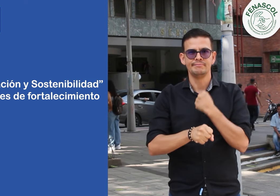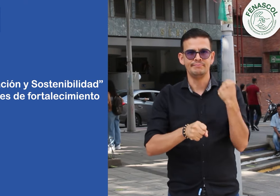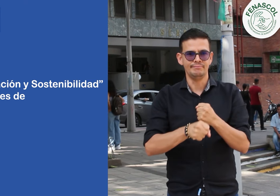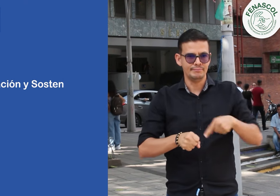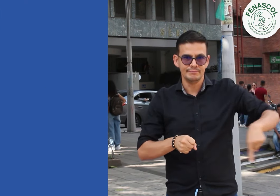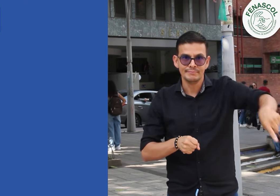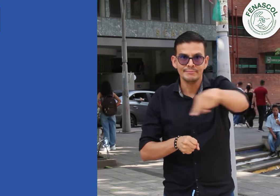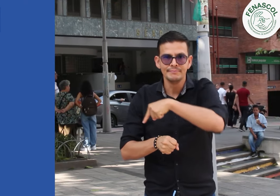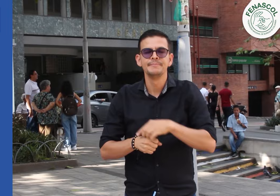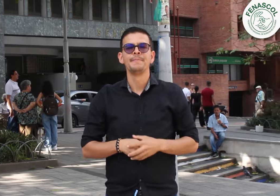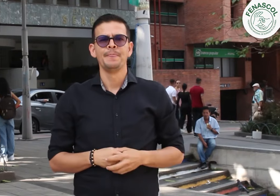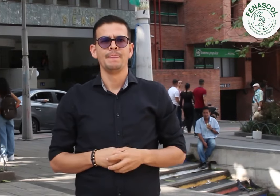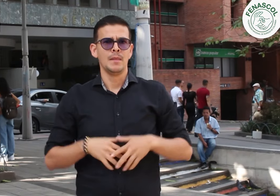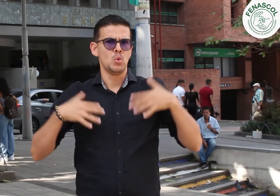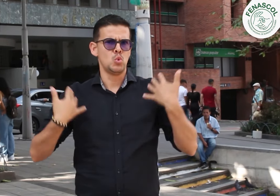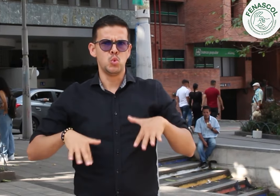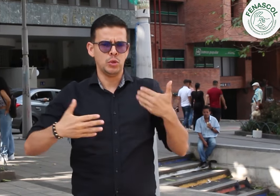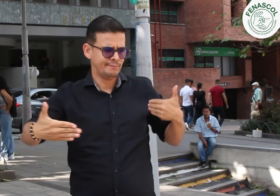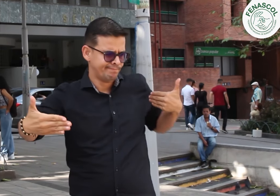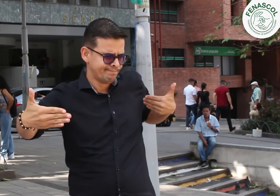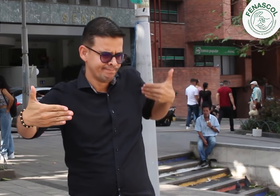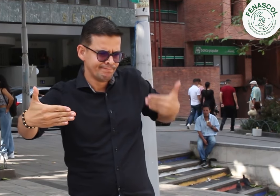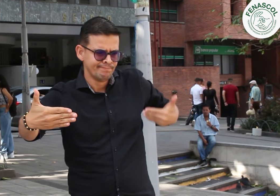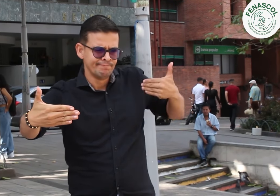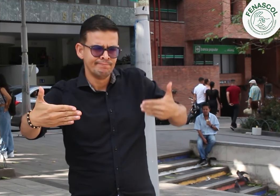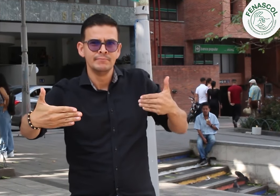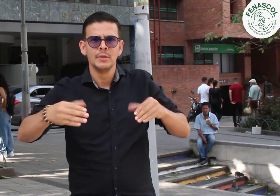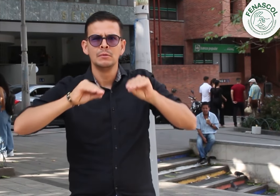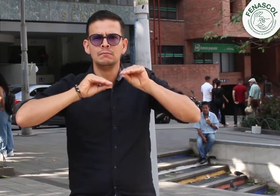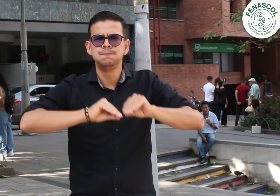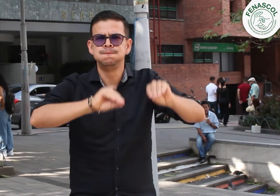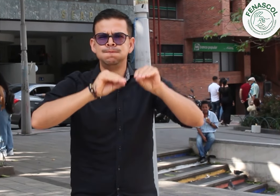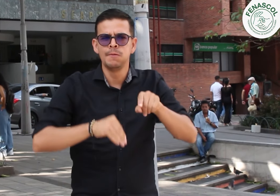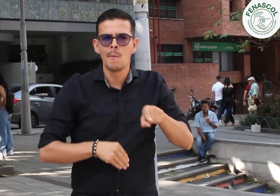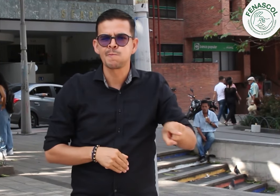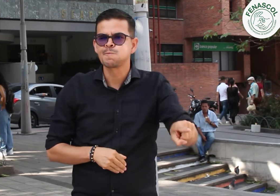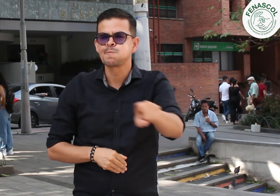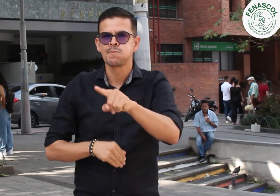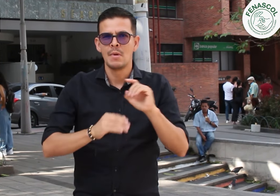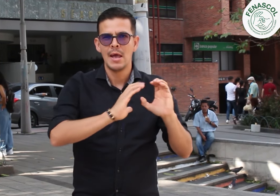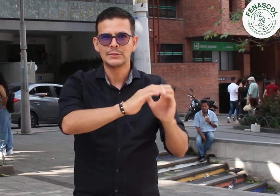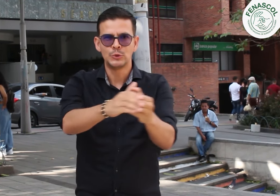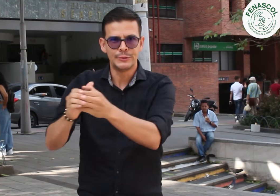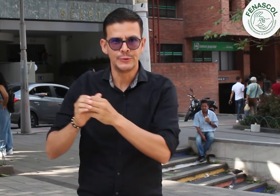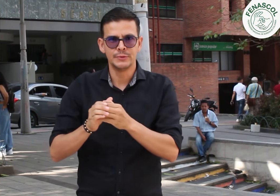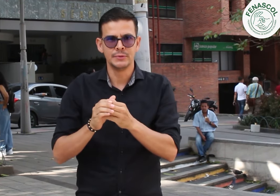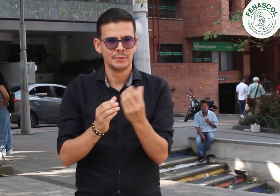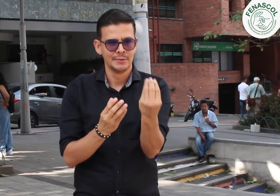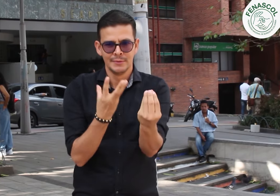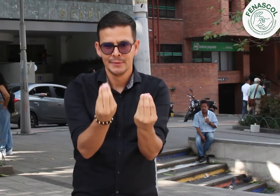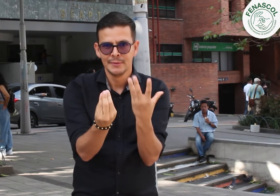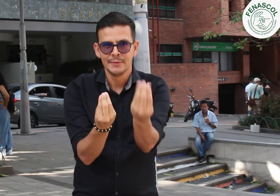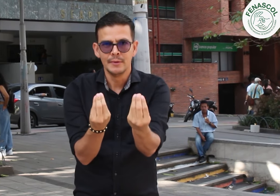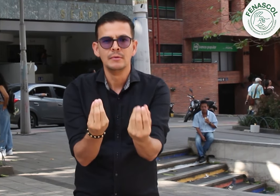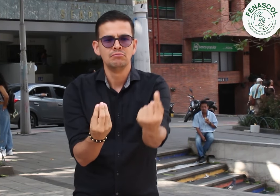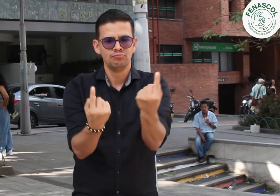de conocimiento Uf el trabajo ha sido arduo en la capacitación de las asociaciones grupos de